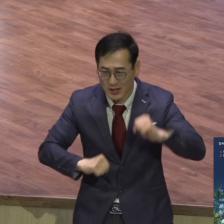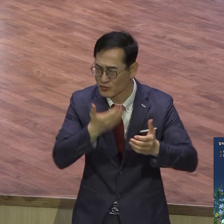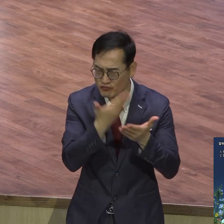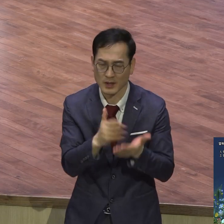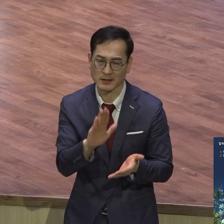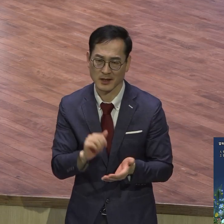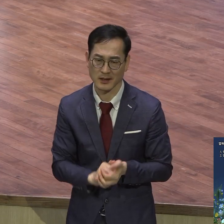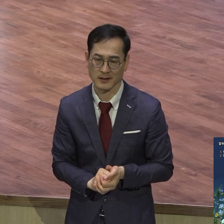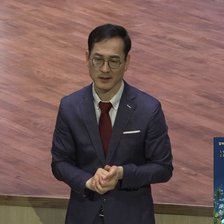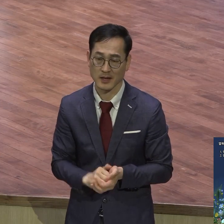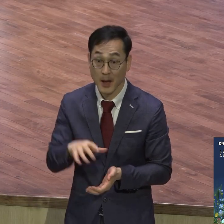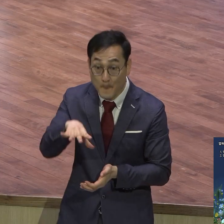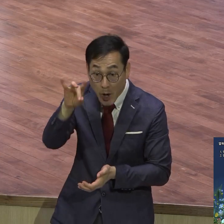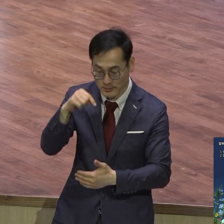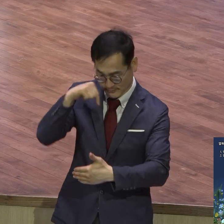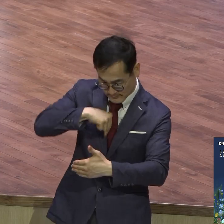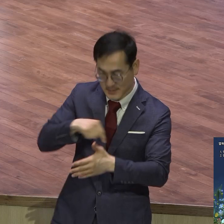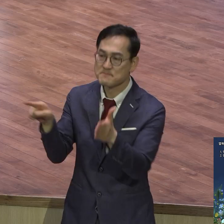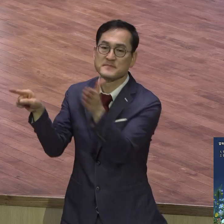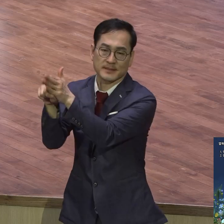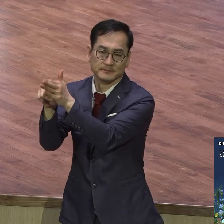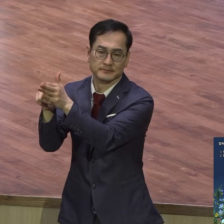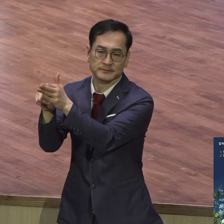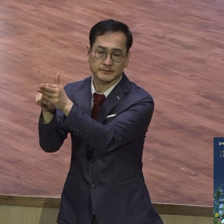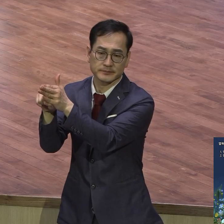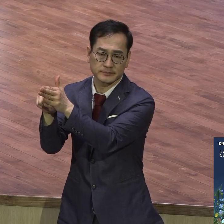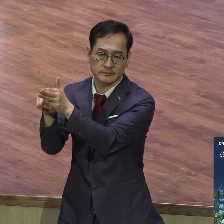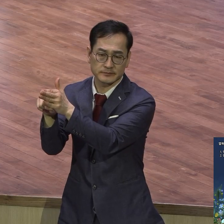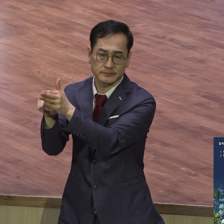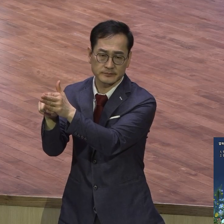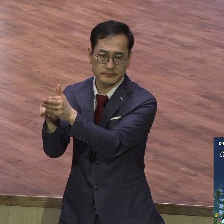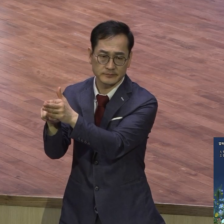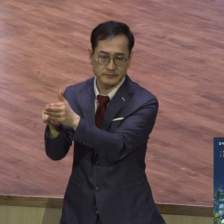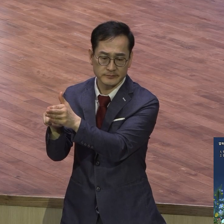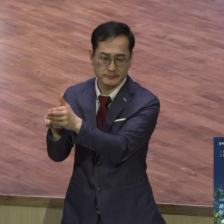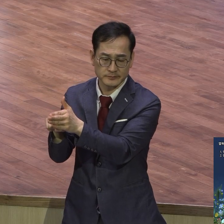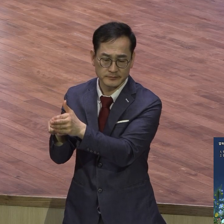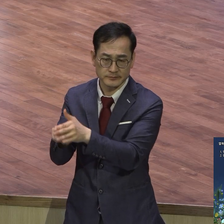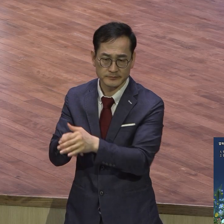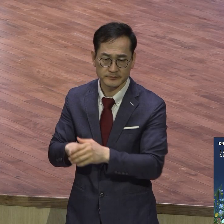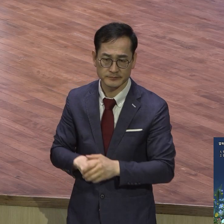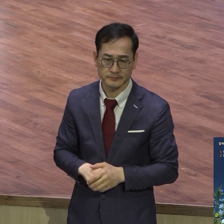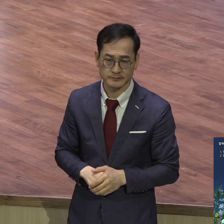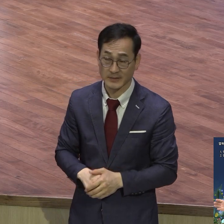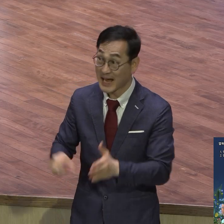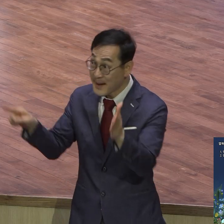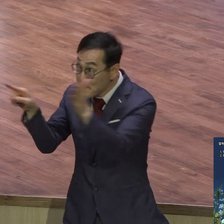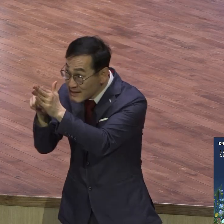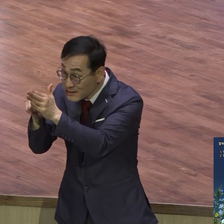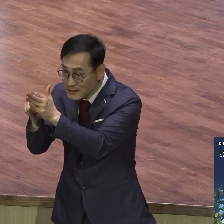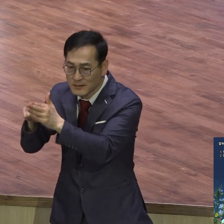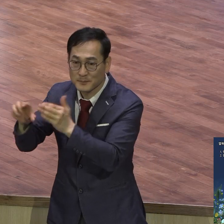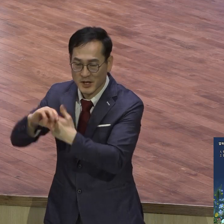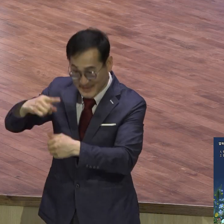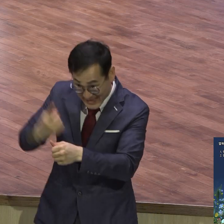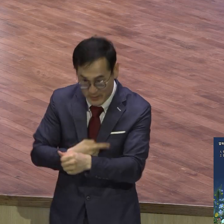그러나 믿음으로 구원받은 하나님의 사람들에게는 반드시 행함이 따라오게 되어 있다.